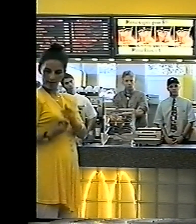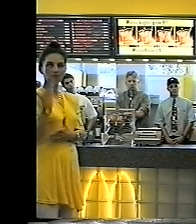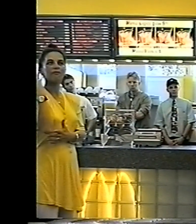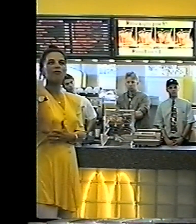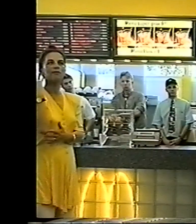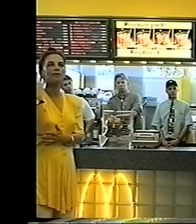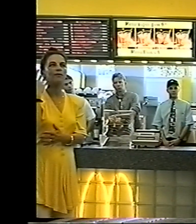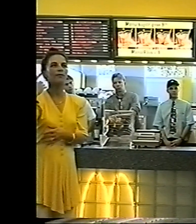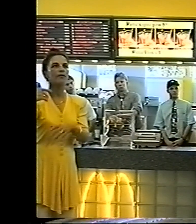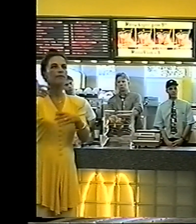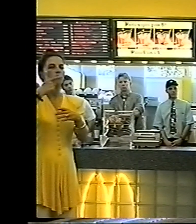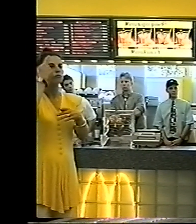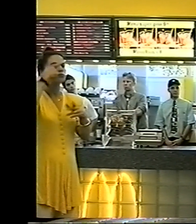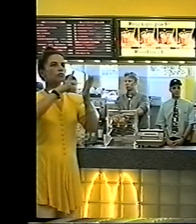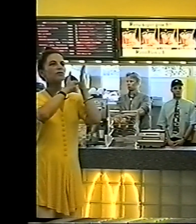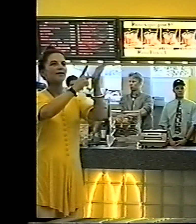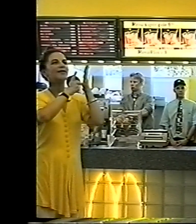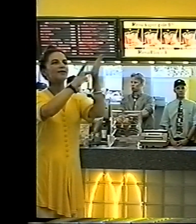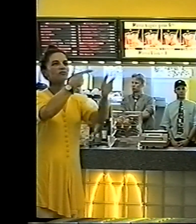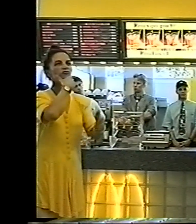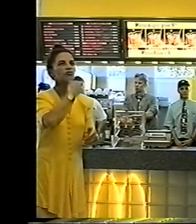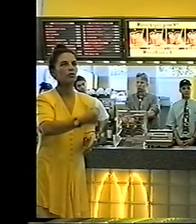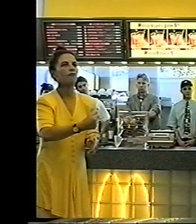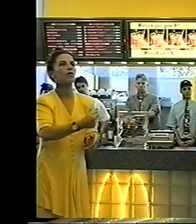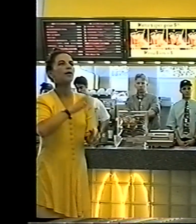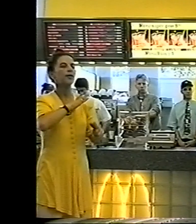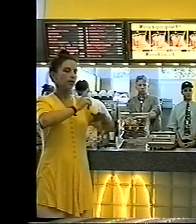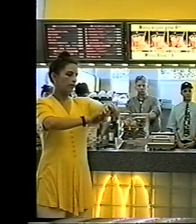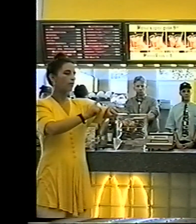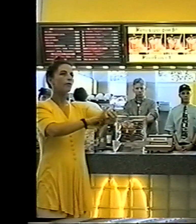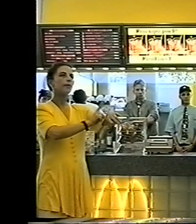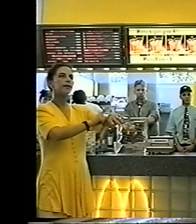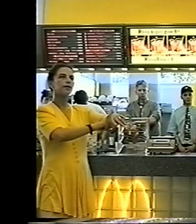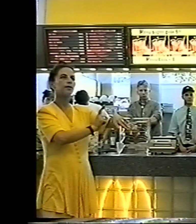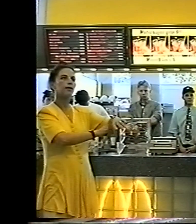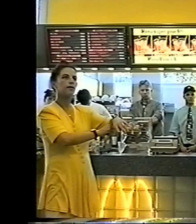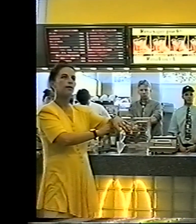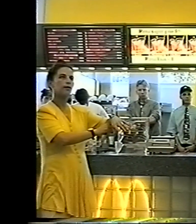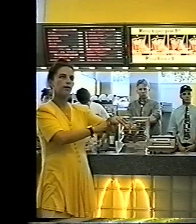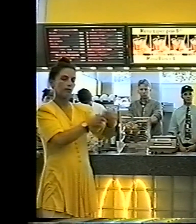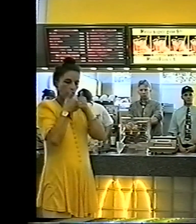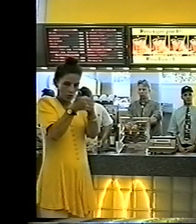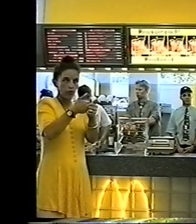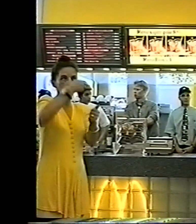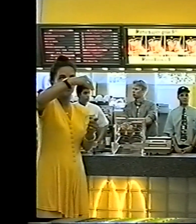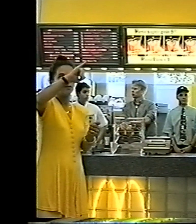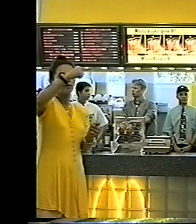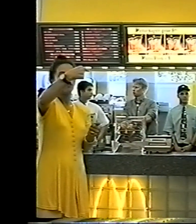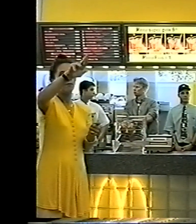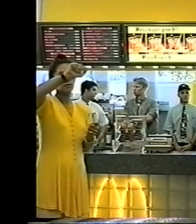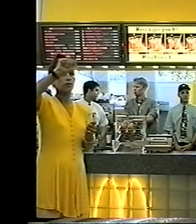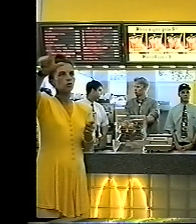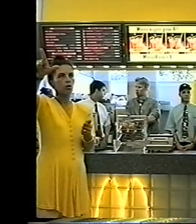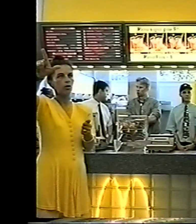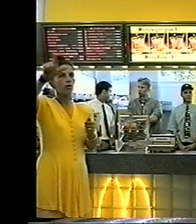nous offrons à la clientèle genevoise, avec un alignement des horaires sur notre partenaire Migrol, qui permet de